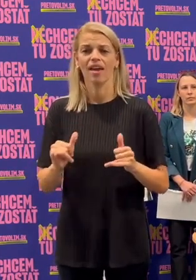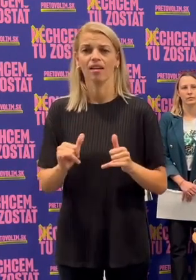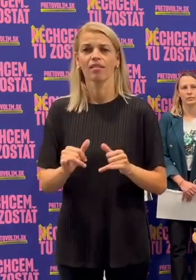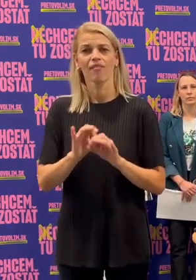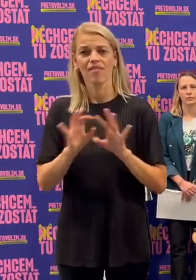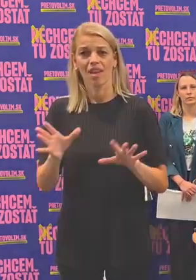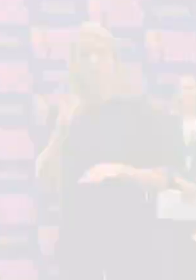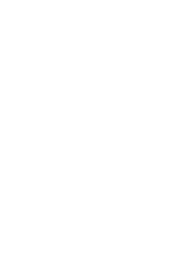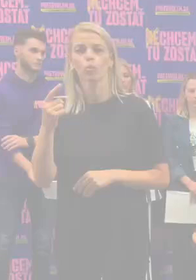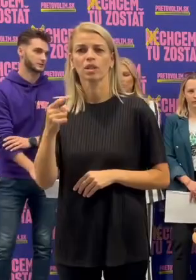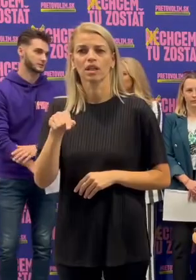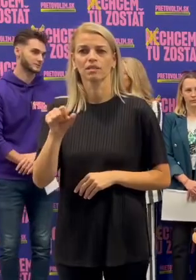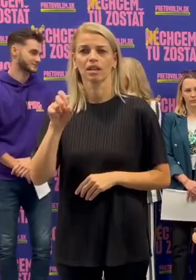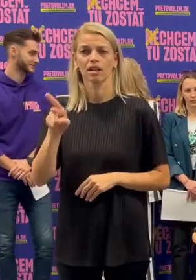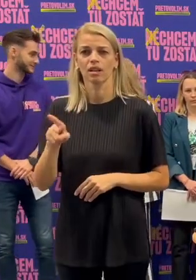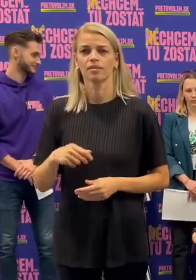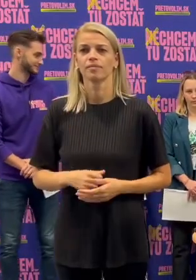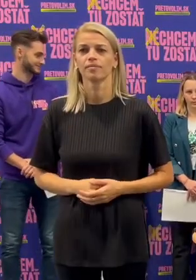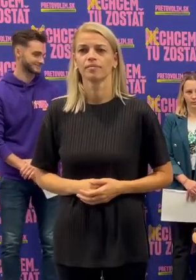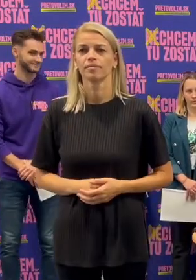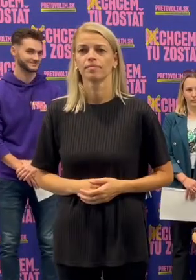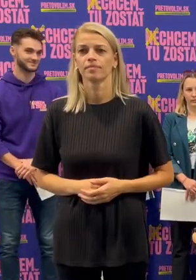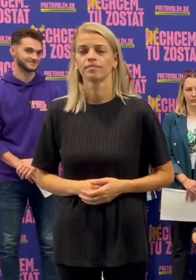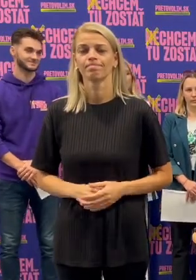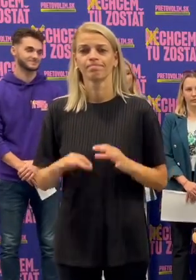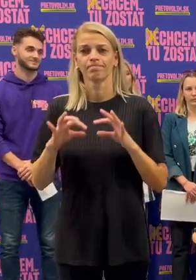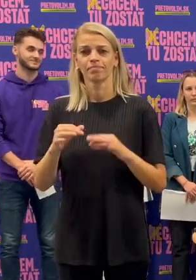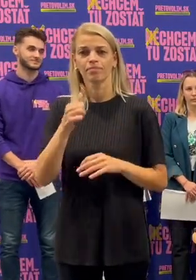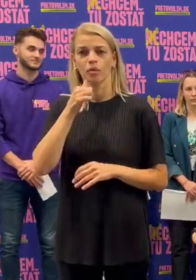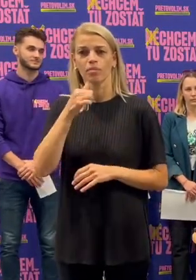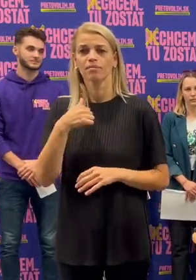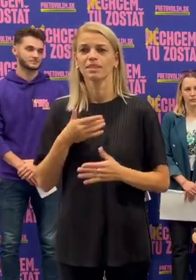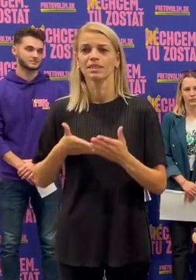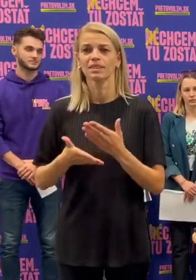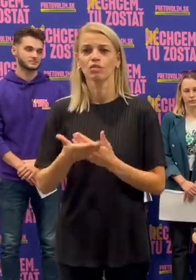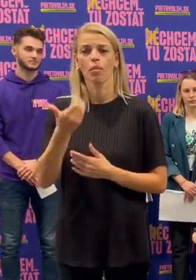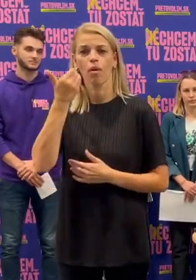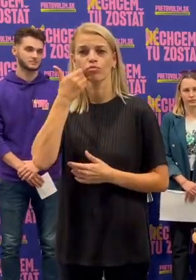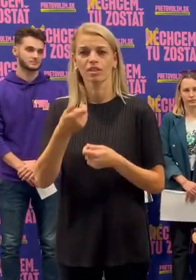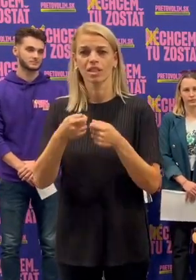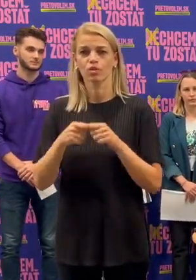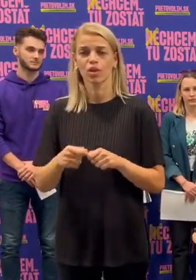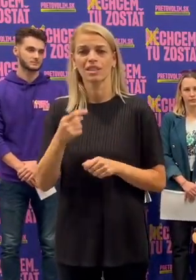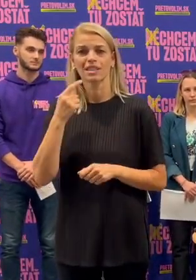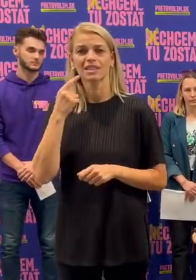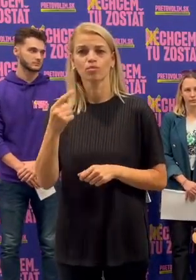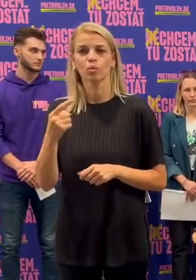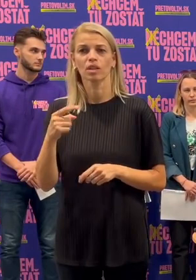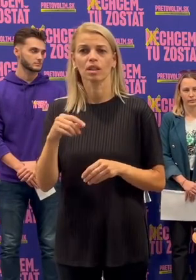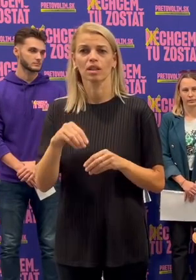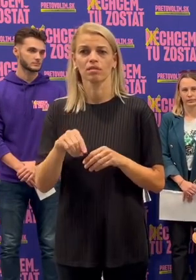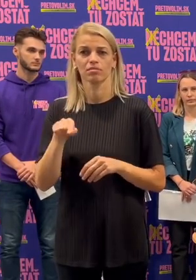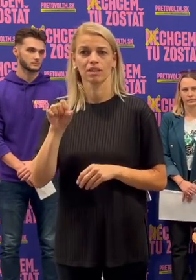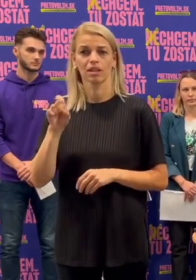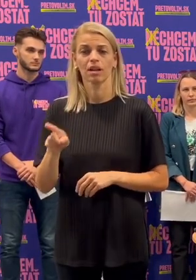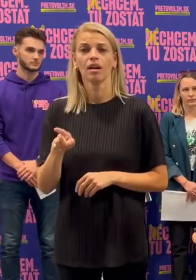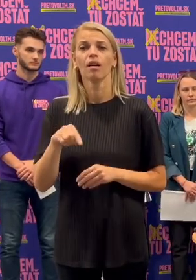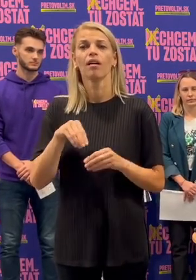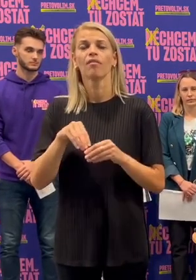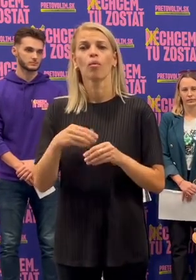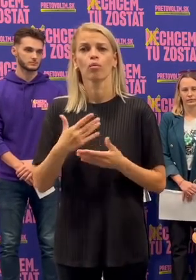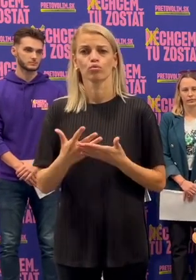byť rovnejšou. Dobrý deň, moje meno je Martina Bolibruchová a zastupujem občianske združenie zmudri.sk, kde už 5 rokov